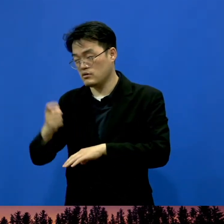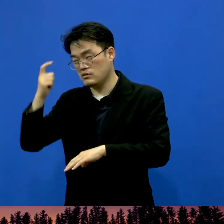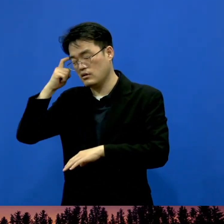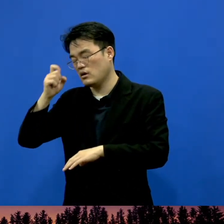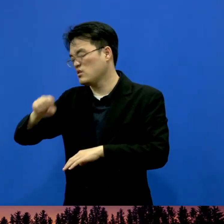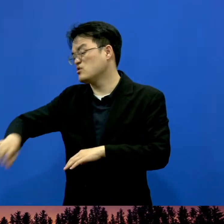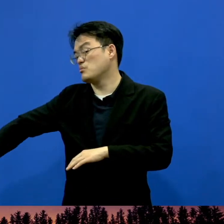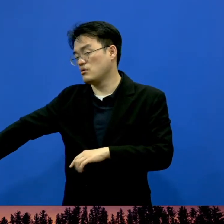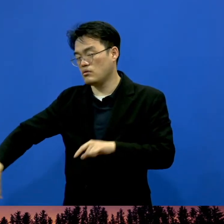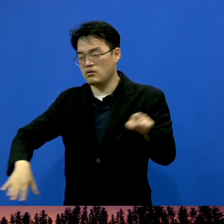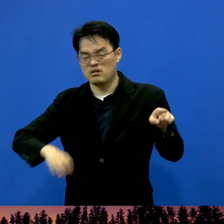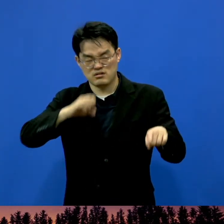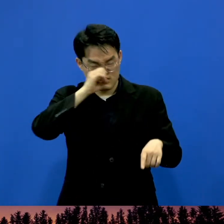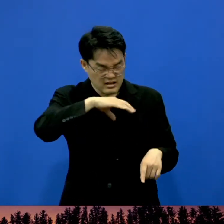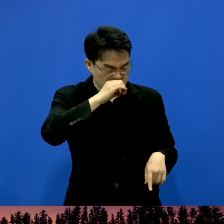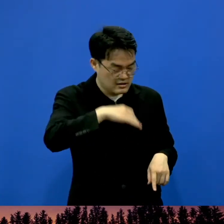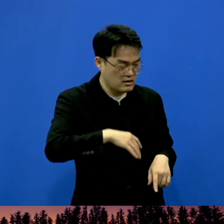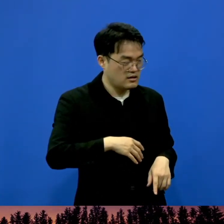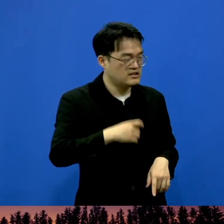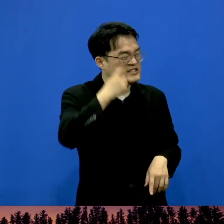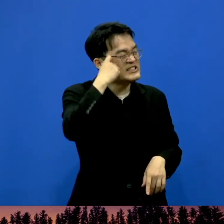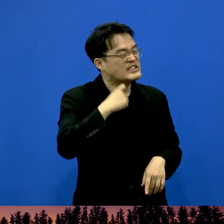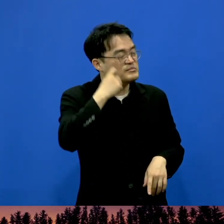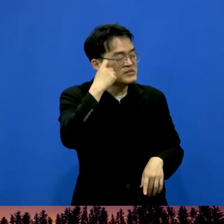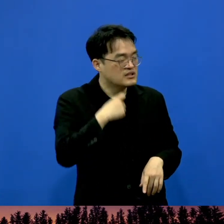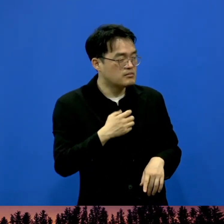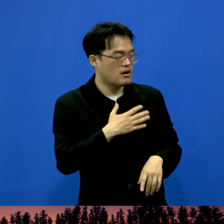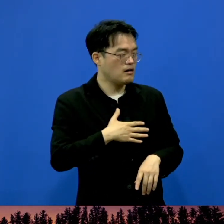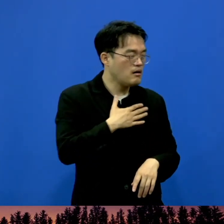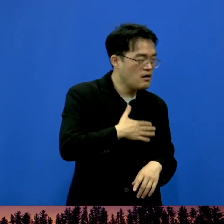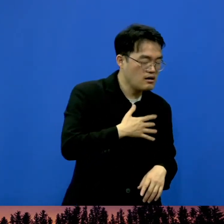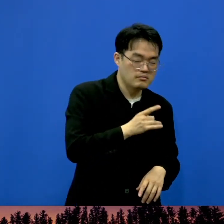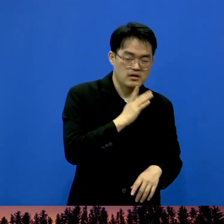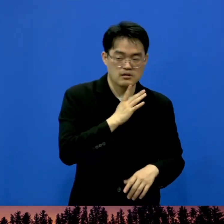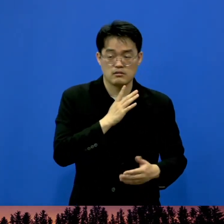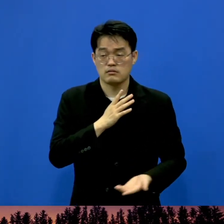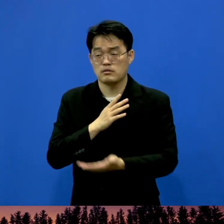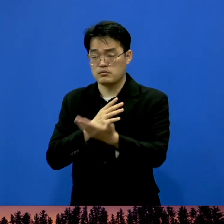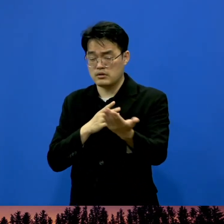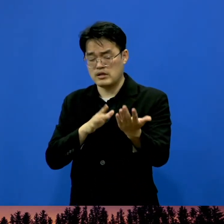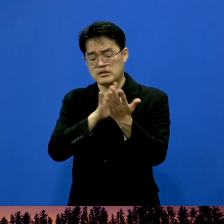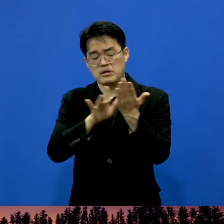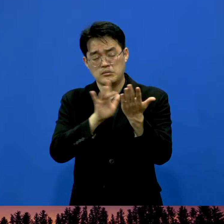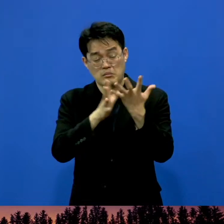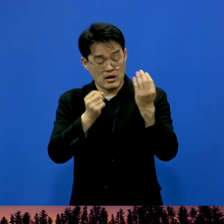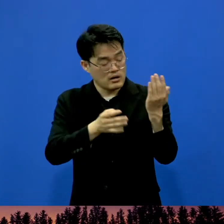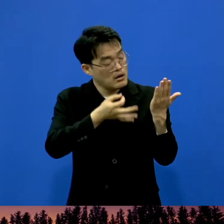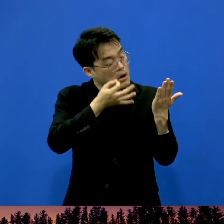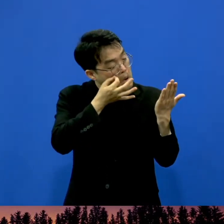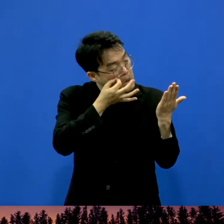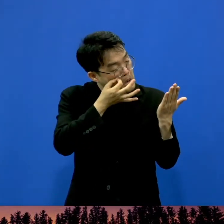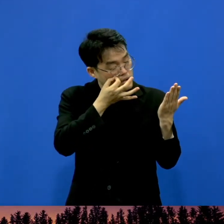감각적인 존재. 그래서 스마트폰을 많이 보는 아이들의 뇌 구조가 바뀐다고